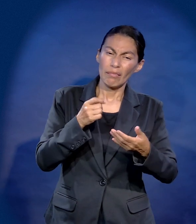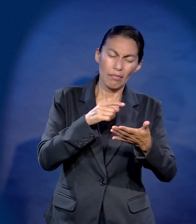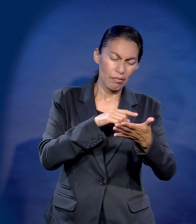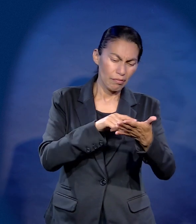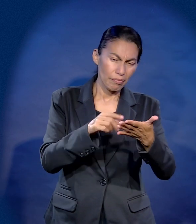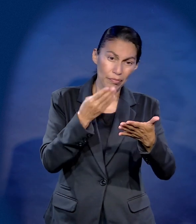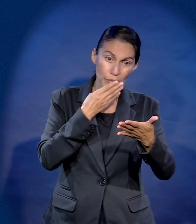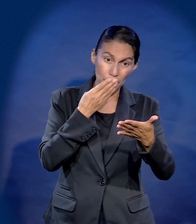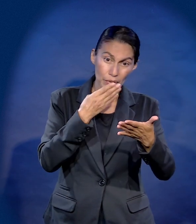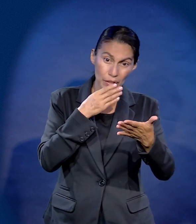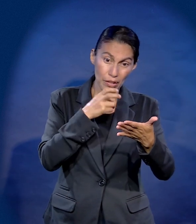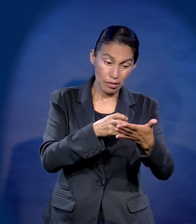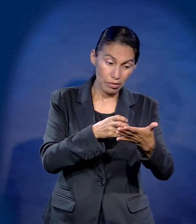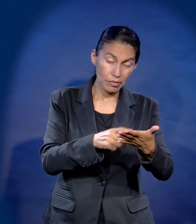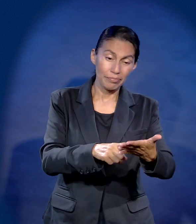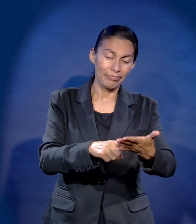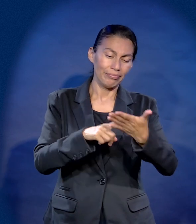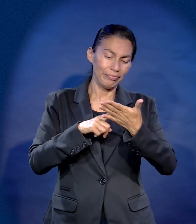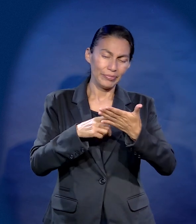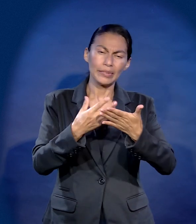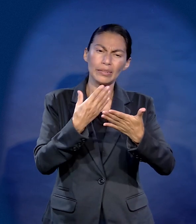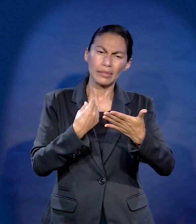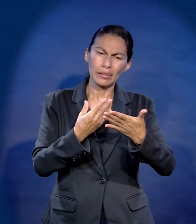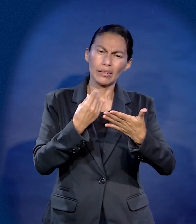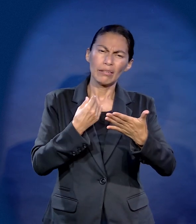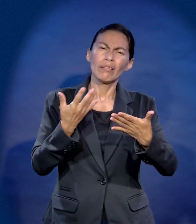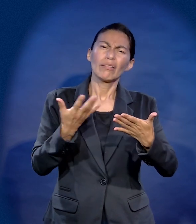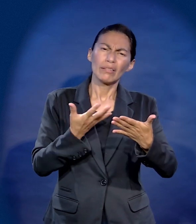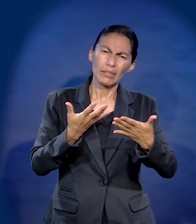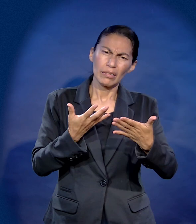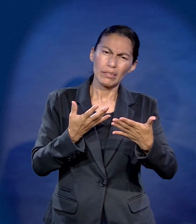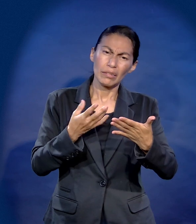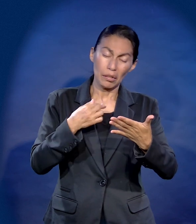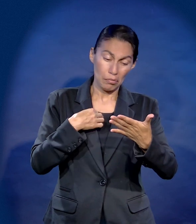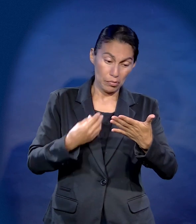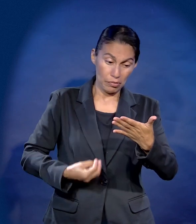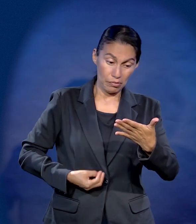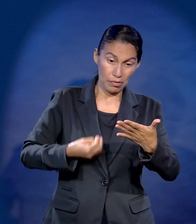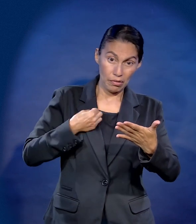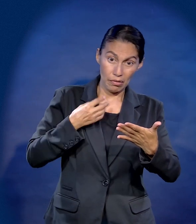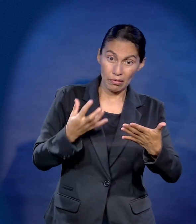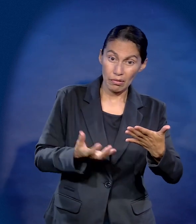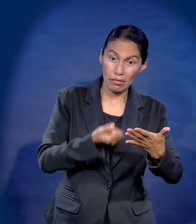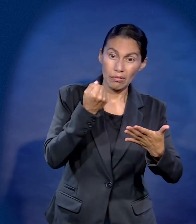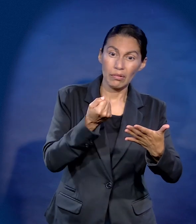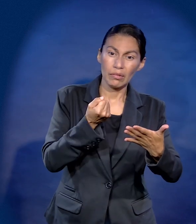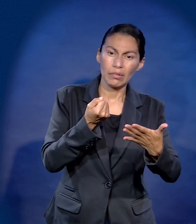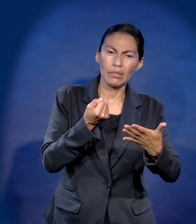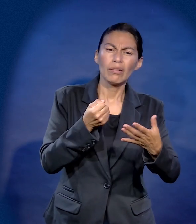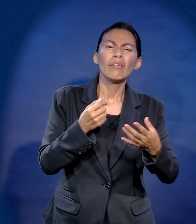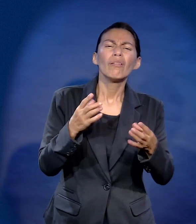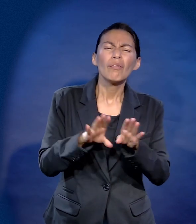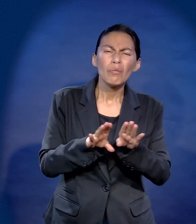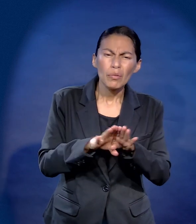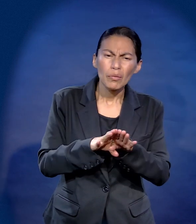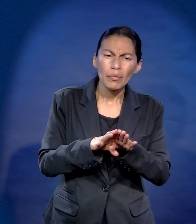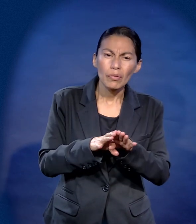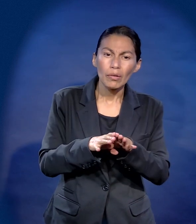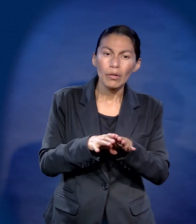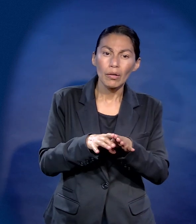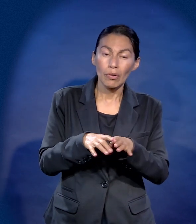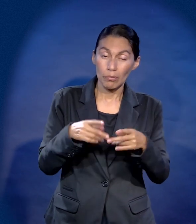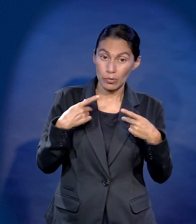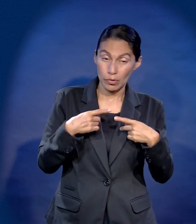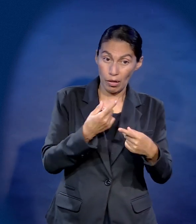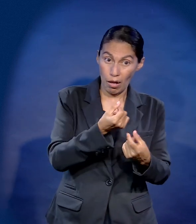Y el manual de la vida es la palabra de Dios, y ese manual dice: ¿cuál es el proceso para ganar nuestra vida? El